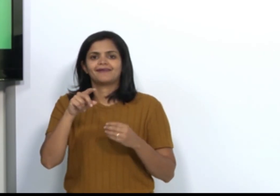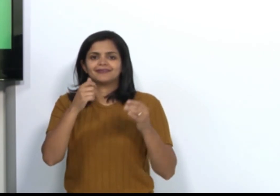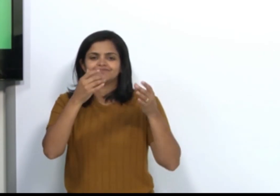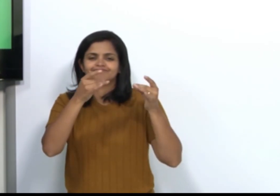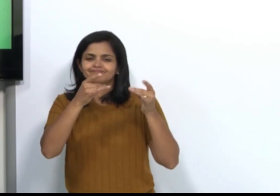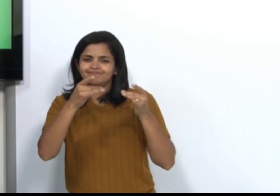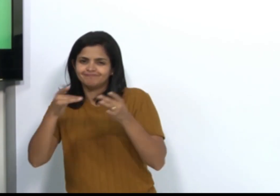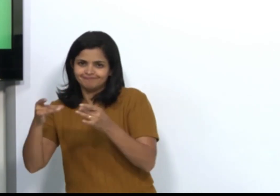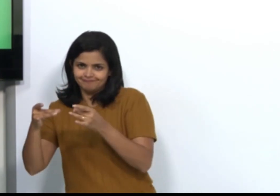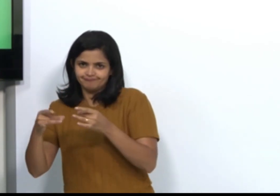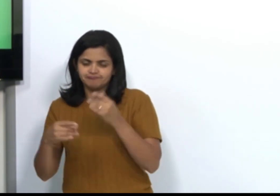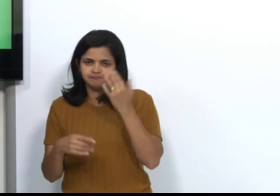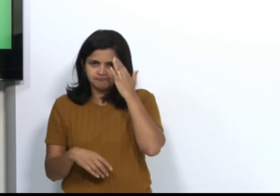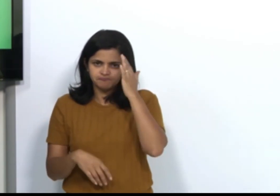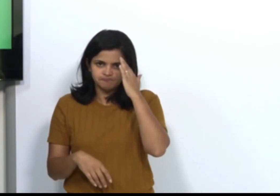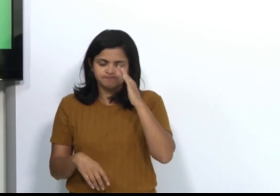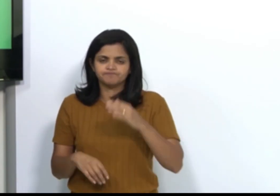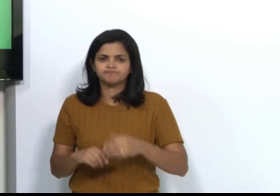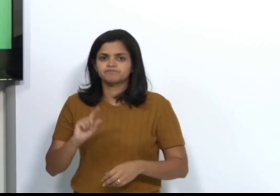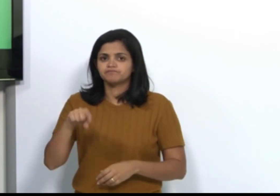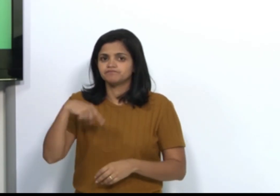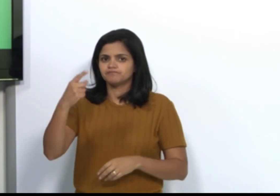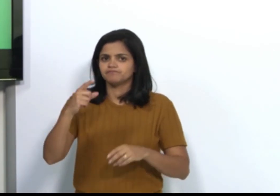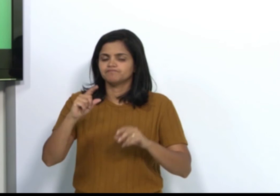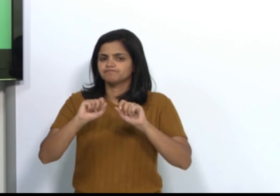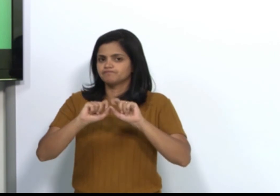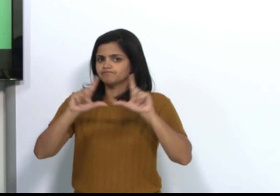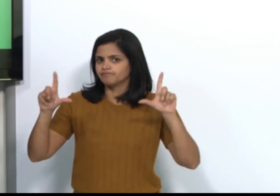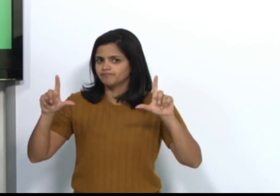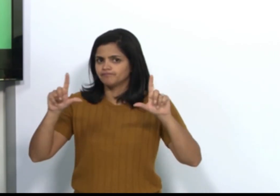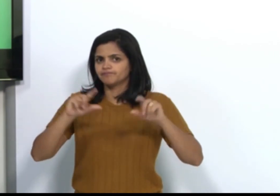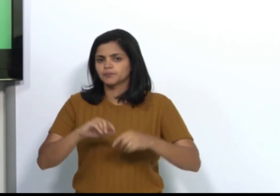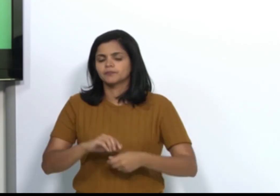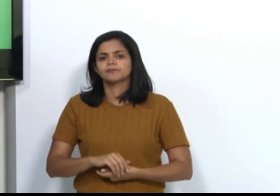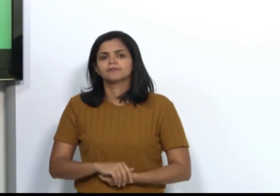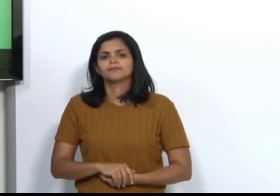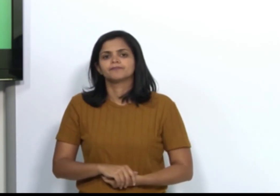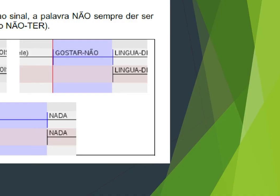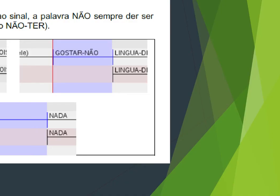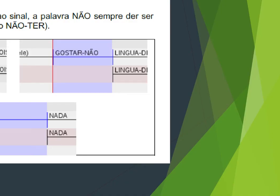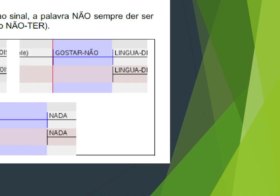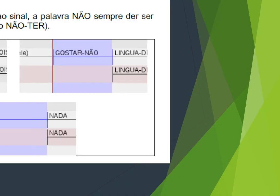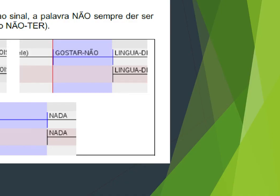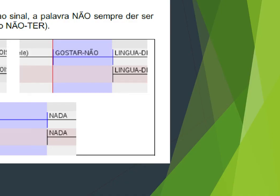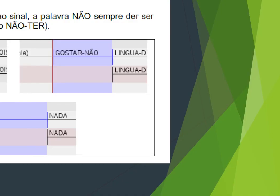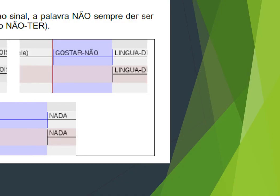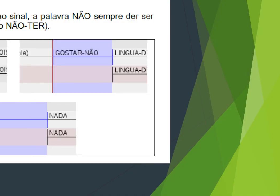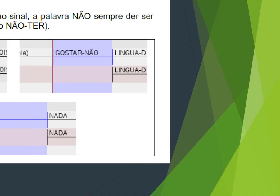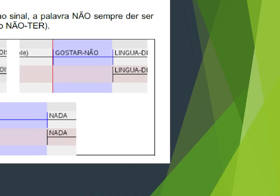Entende-se que é um classificador, é uma descrição. Vejam o próximo slide.